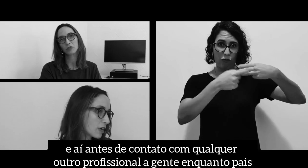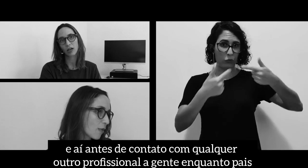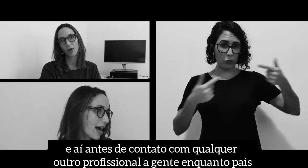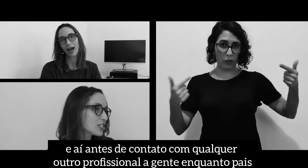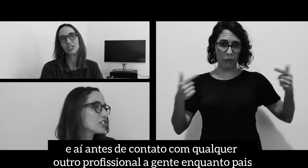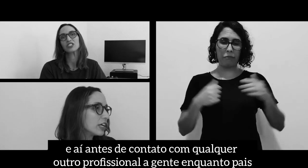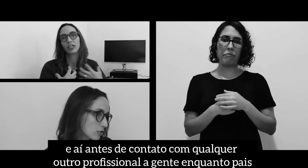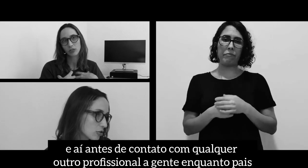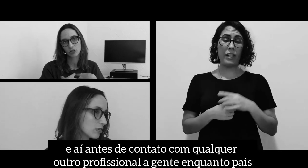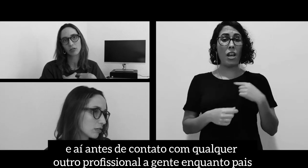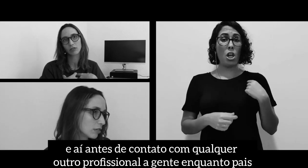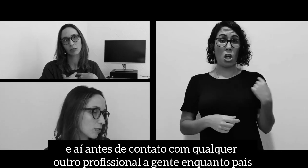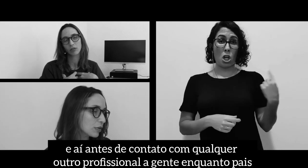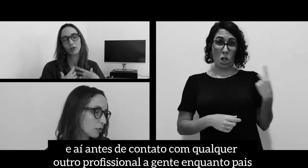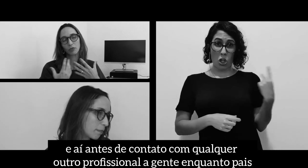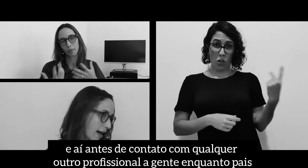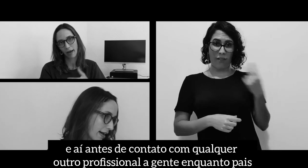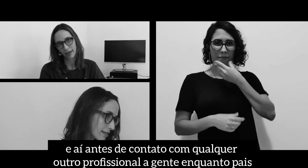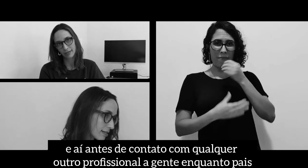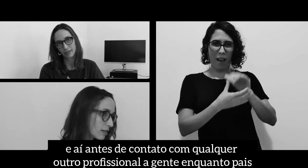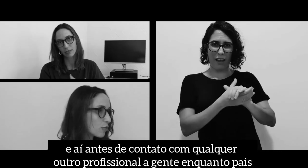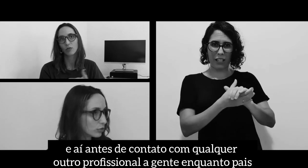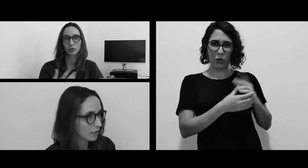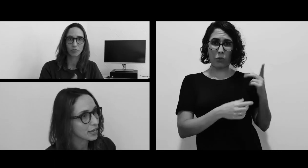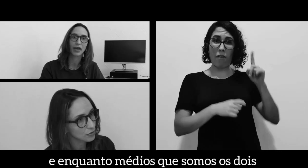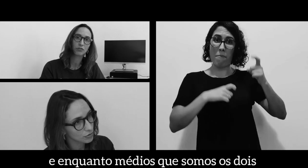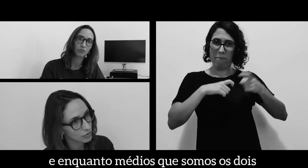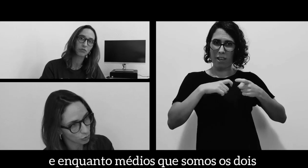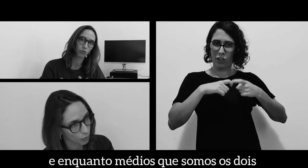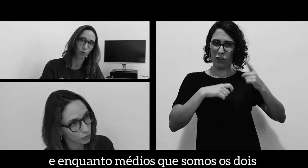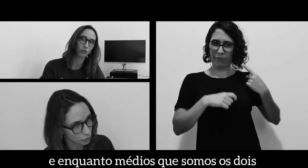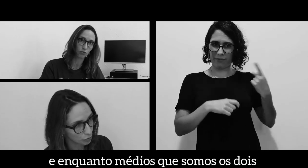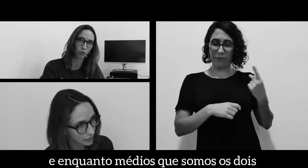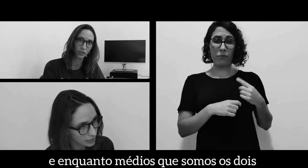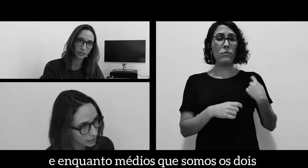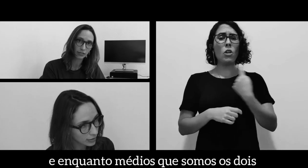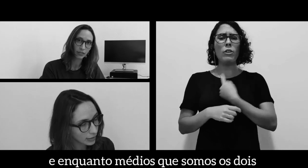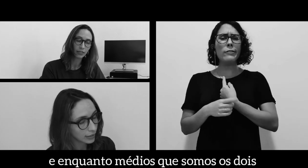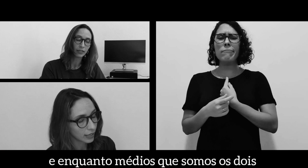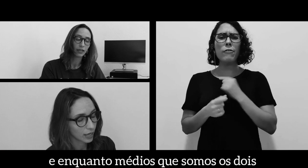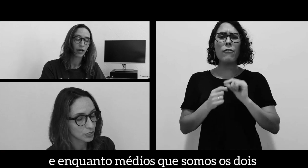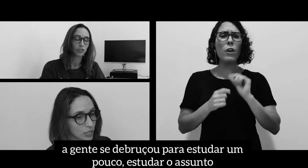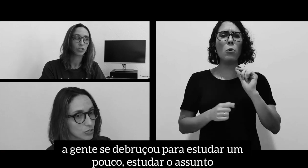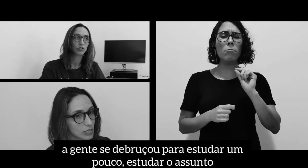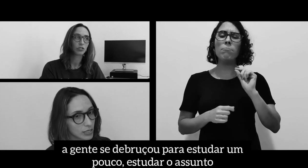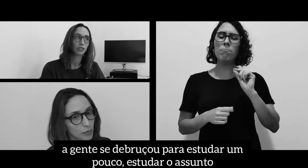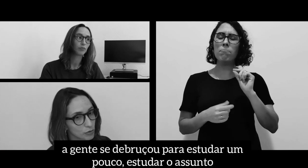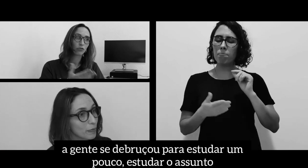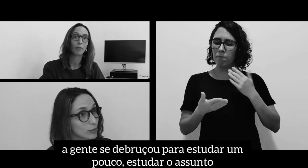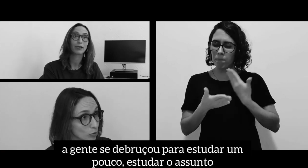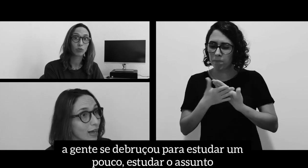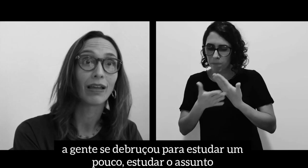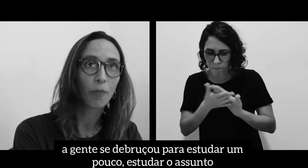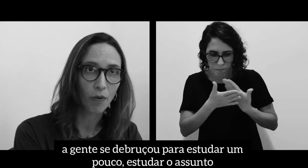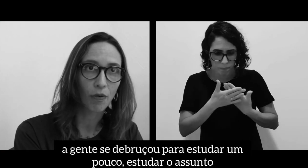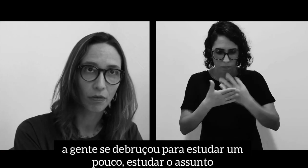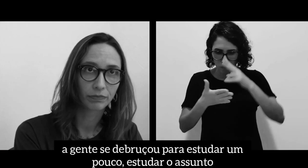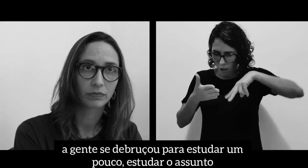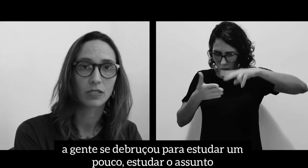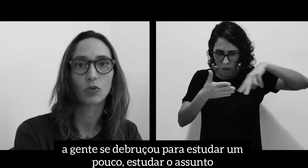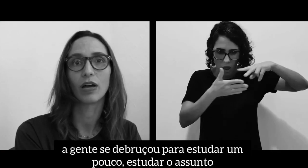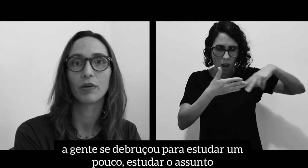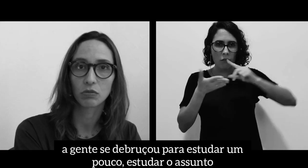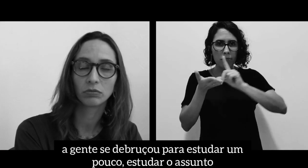outro profissional, a gente, enquanto pais e enquanto médicos, que somos os dois, a gente se debruçou para estudar um